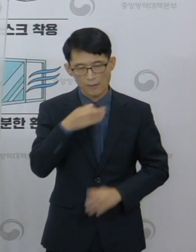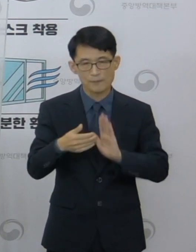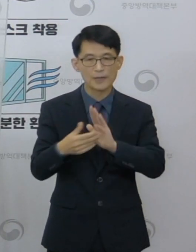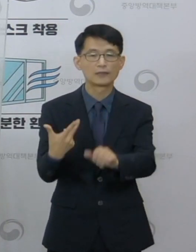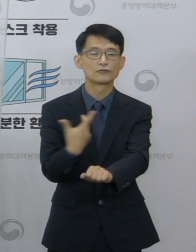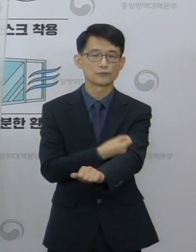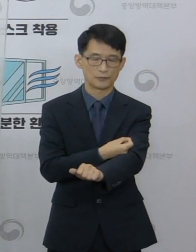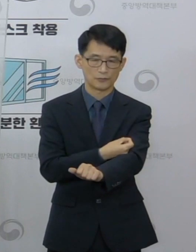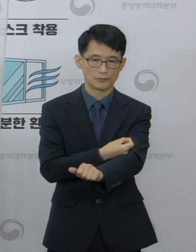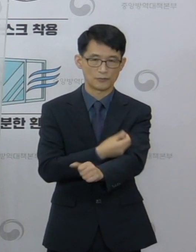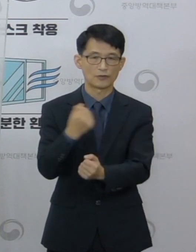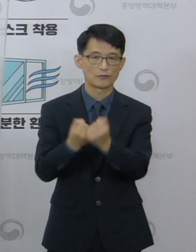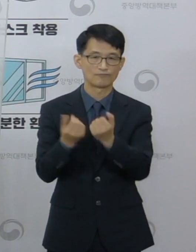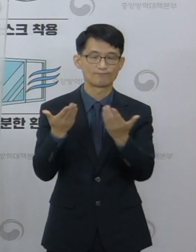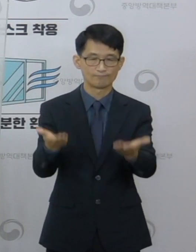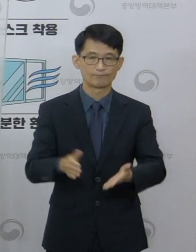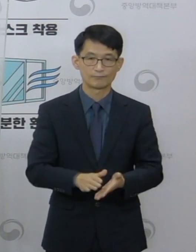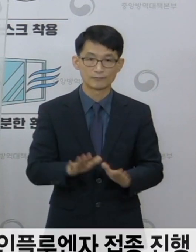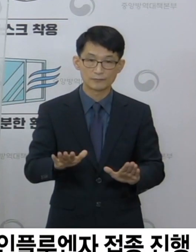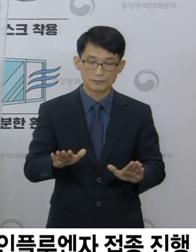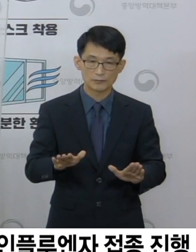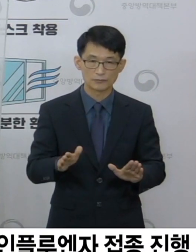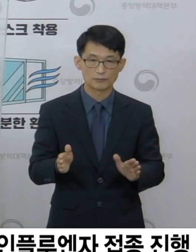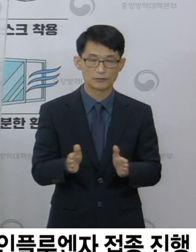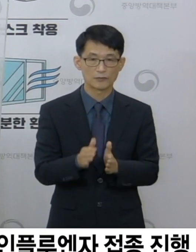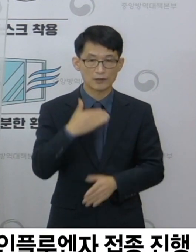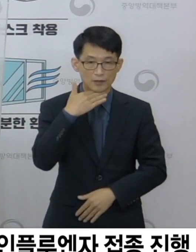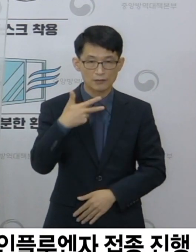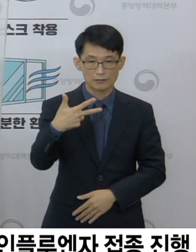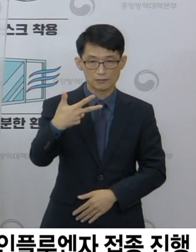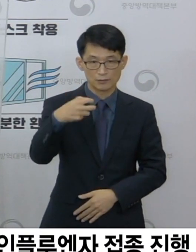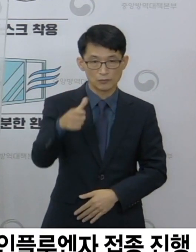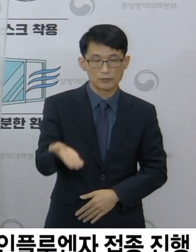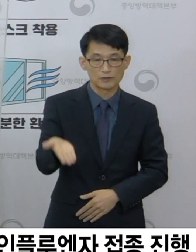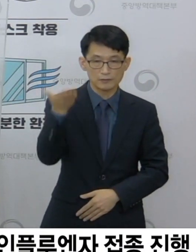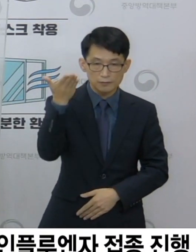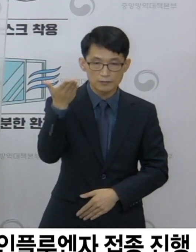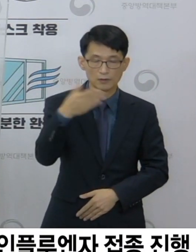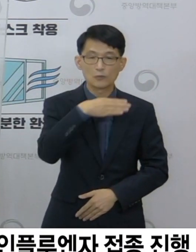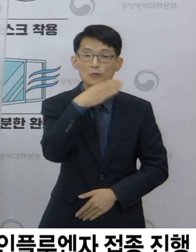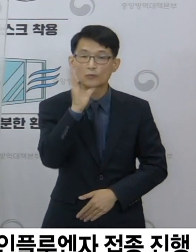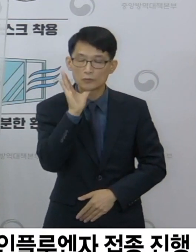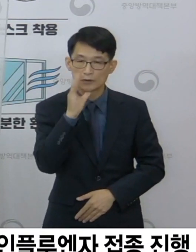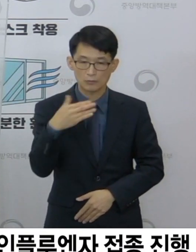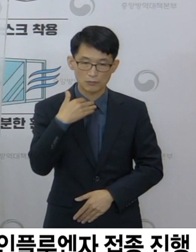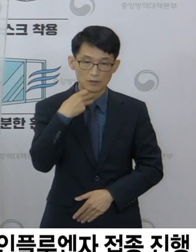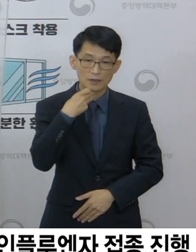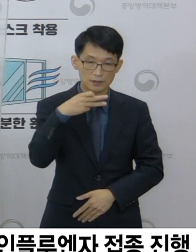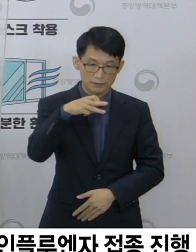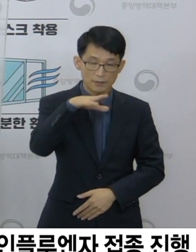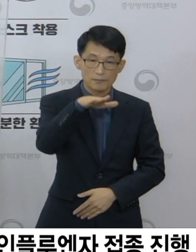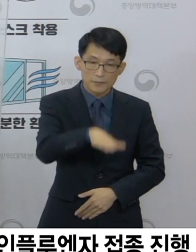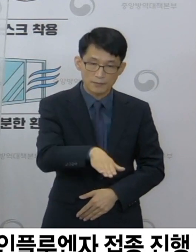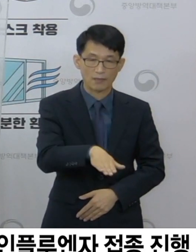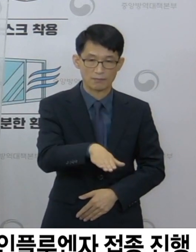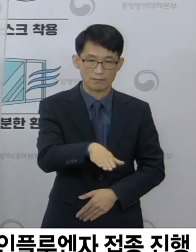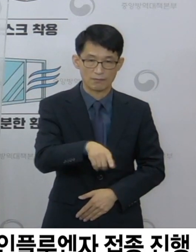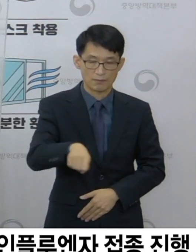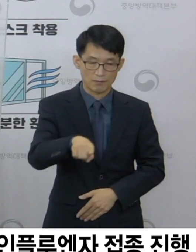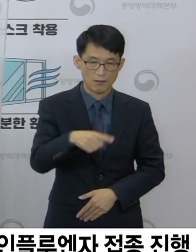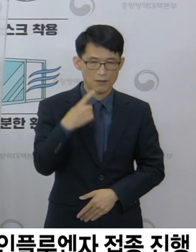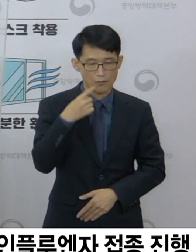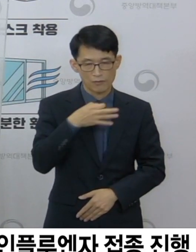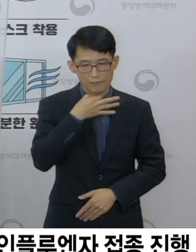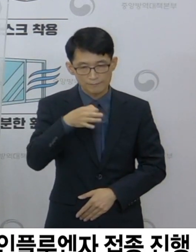드리겠습니다 이번주 부터 75세 이상 어르신과 13세 이하 어린이 대상으로 인플루엔자